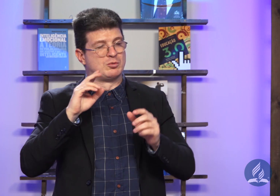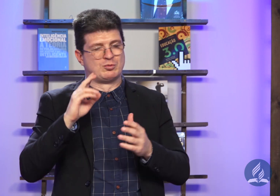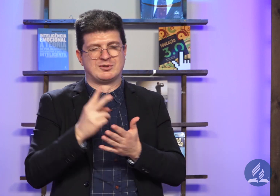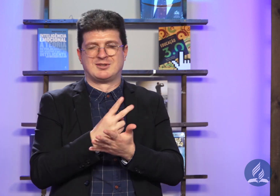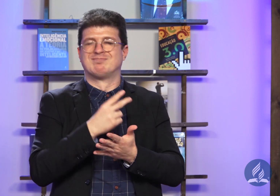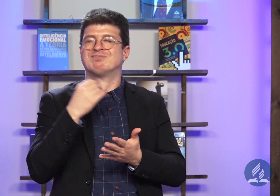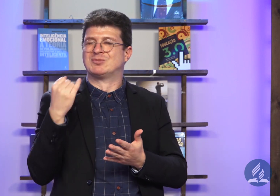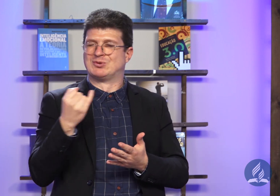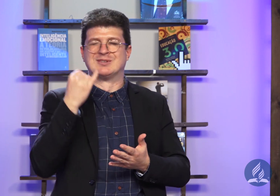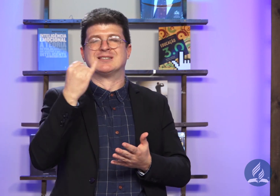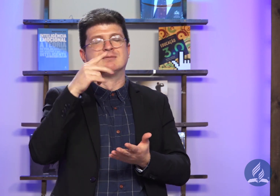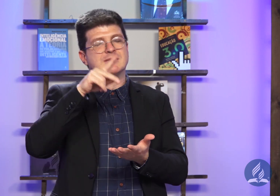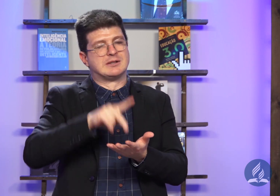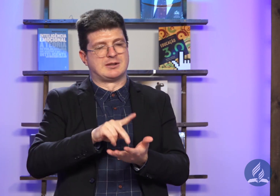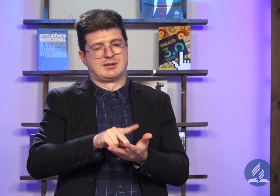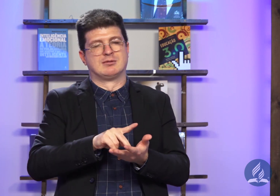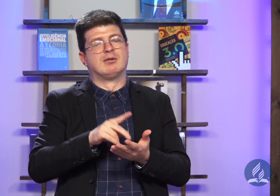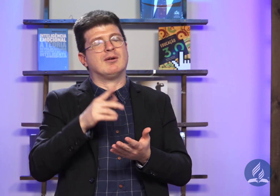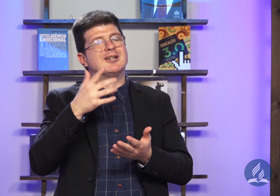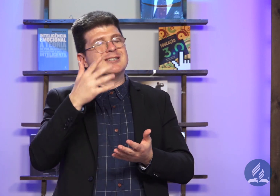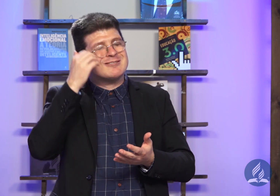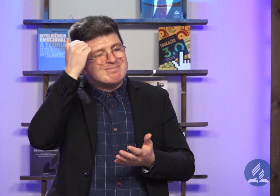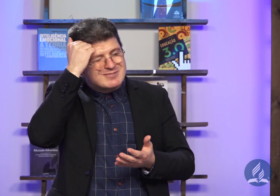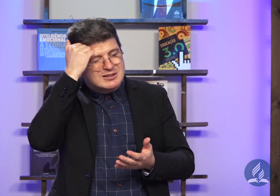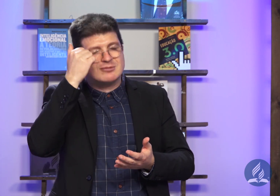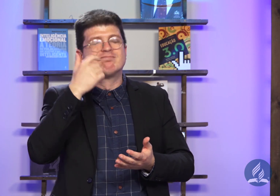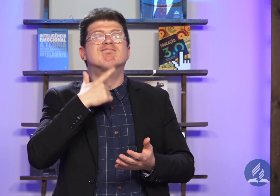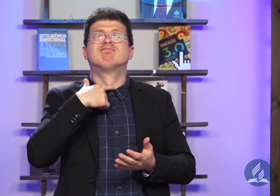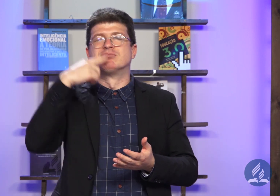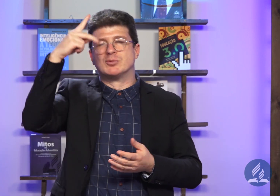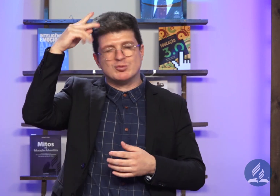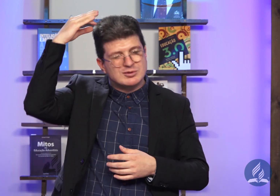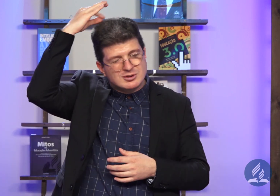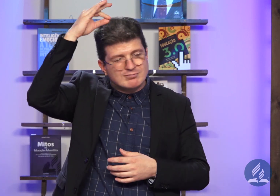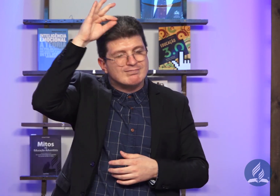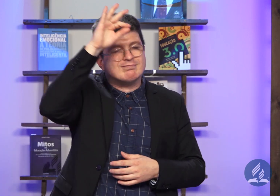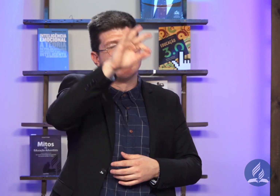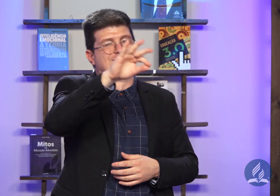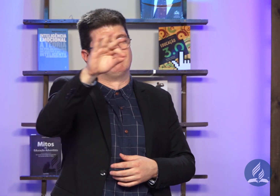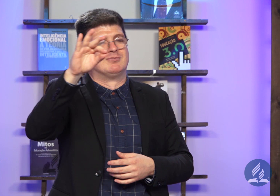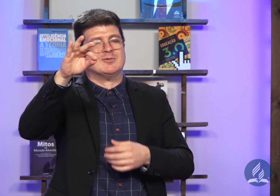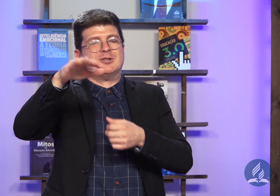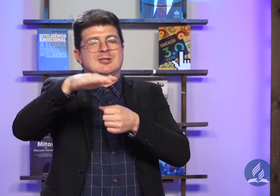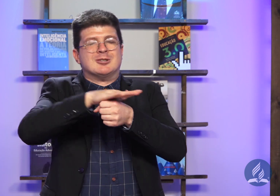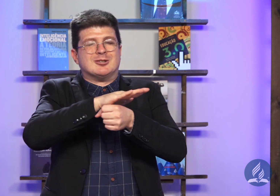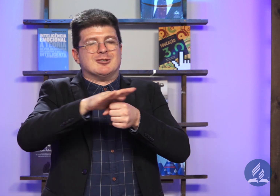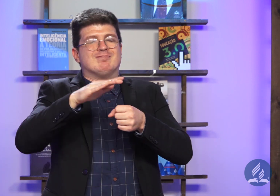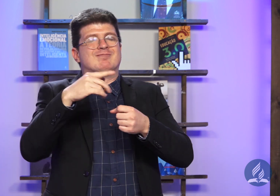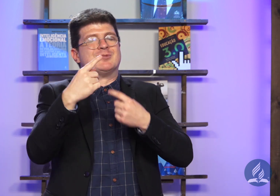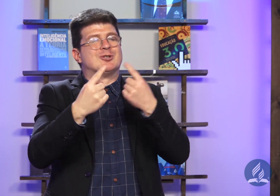se sentir também tocados com esses testemunhos, que o Espírito Santo